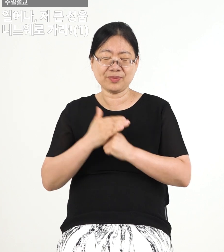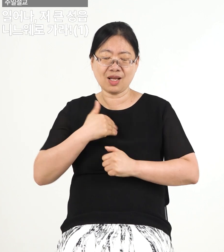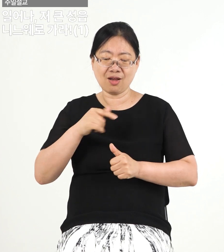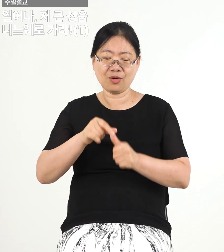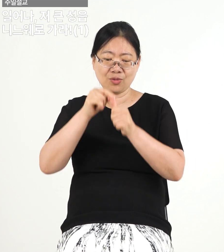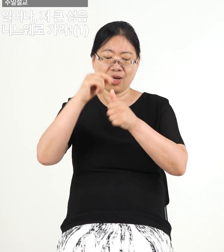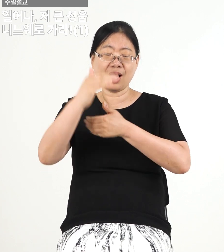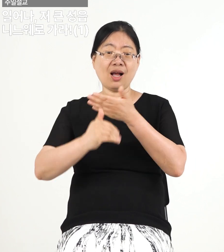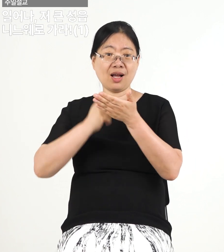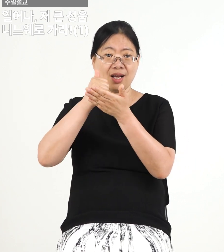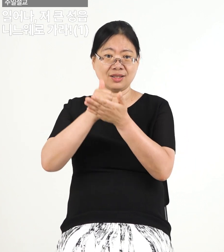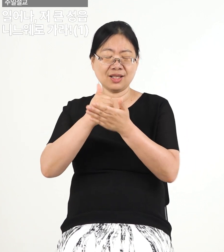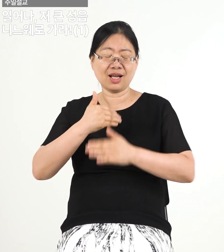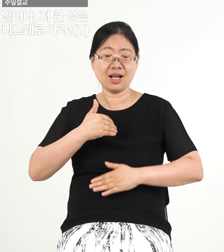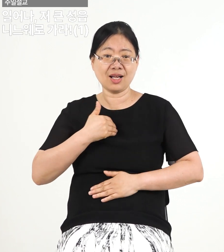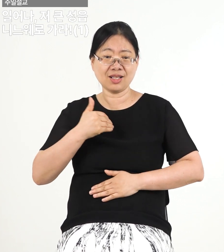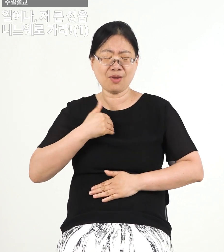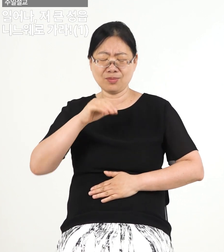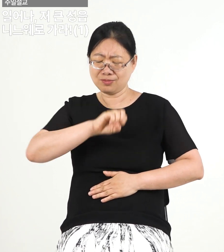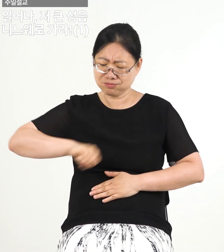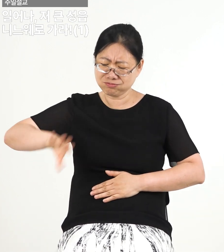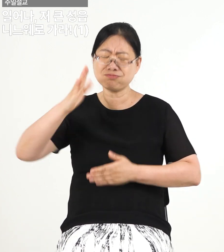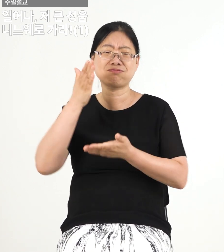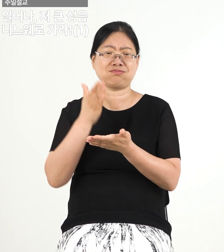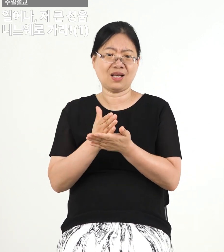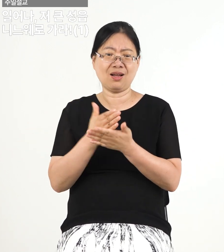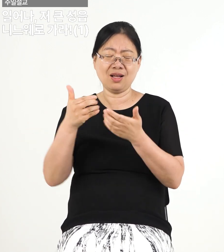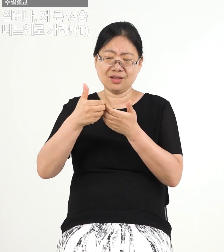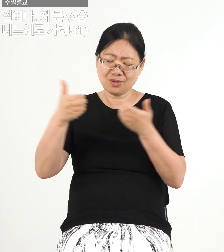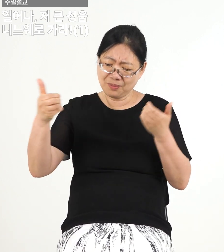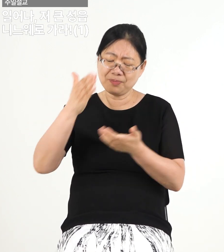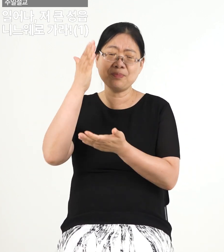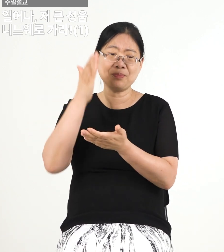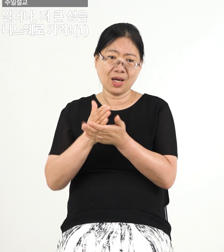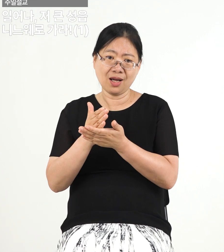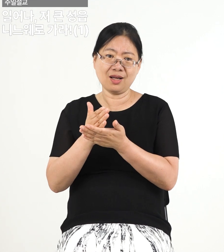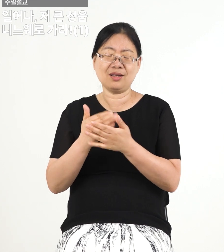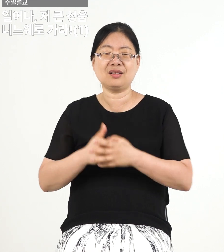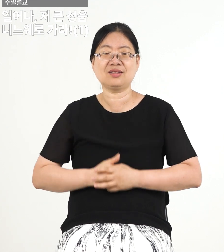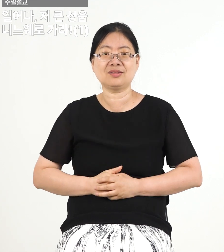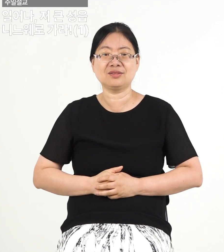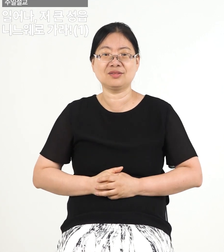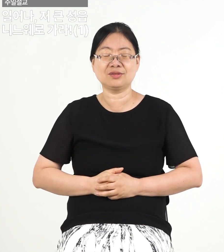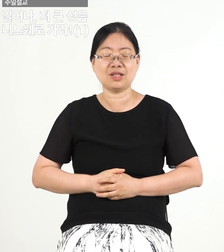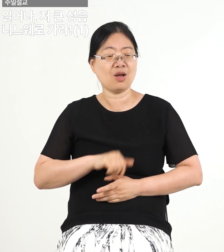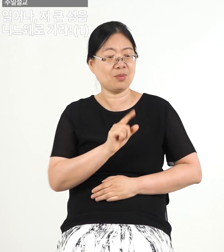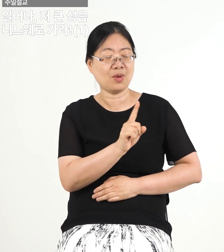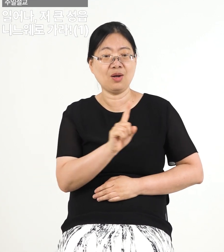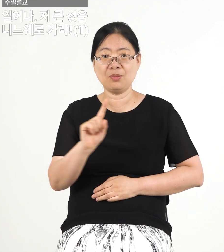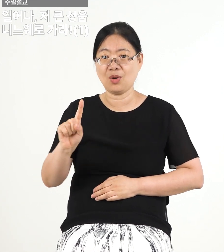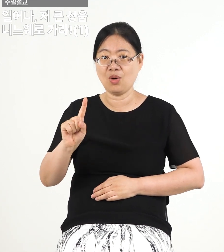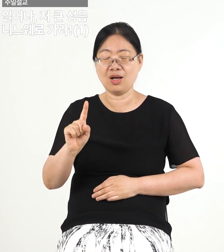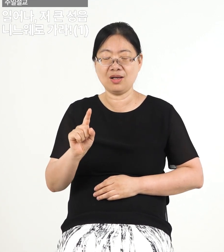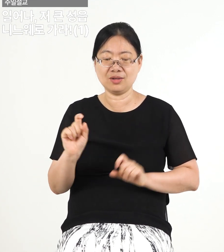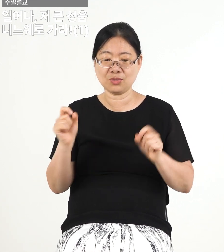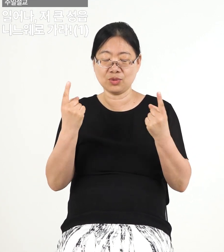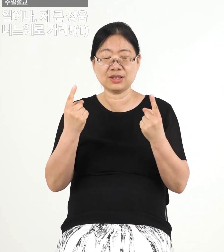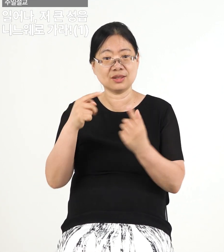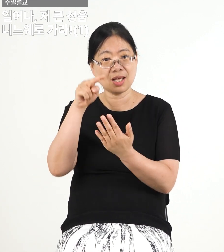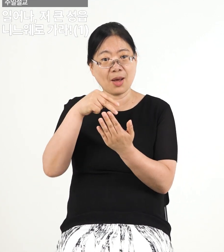구원의 하나님이시여 나를 버리지 마시고 떠나지 마소서. 이게 무엇과 무엇을 같이 보냐